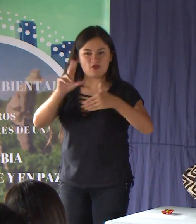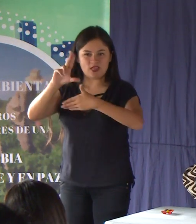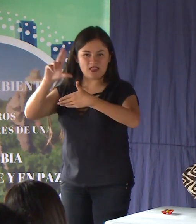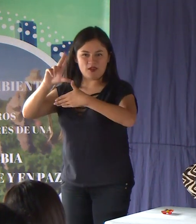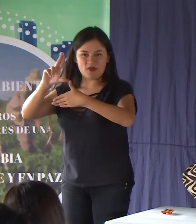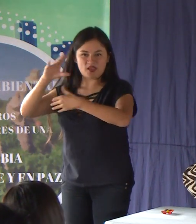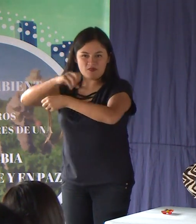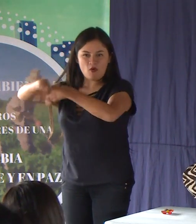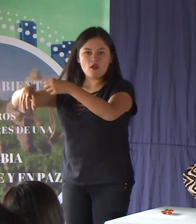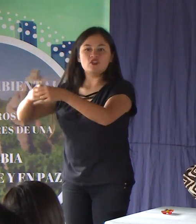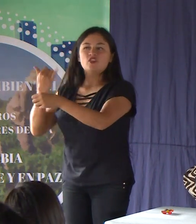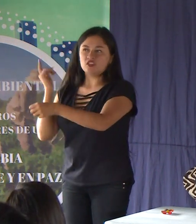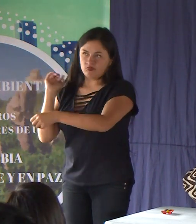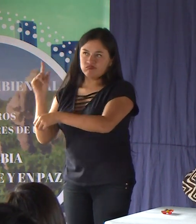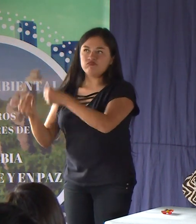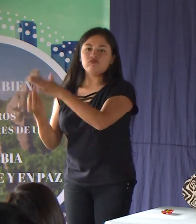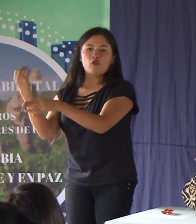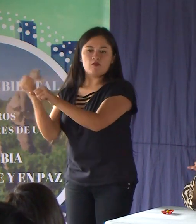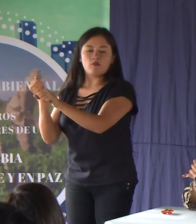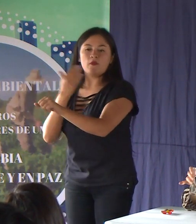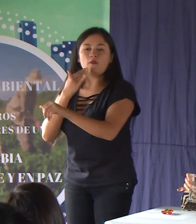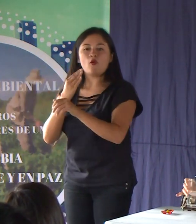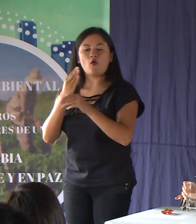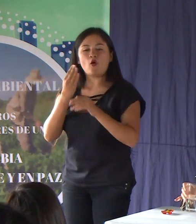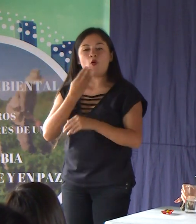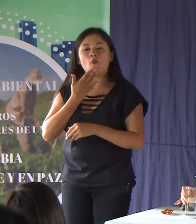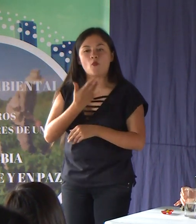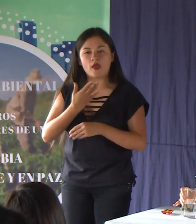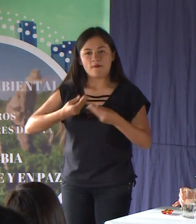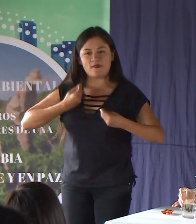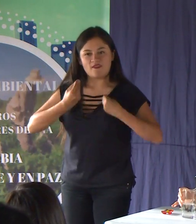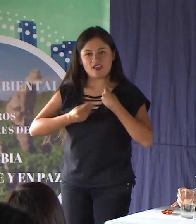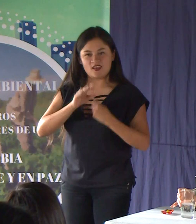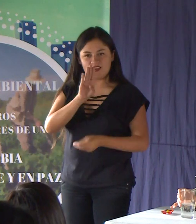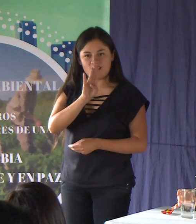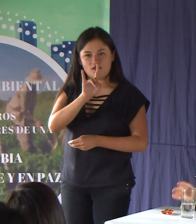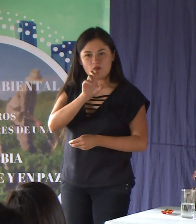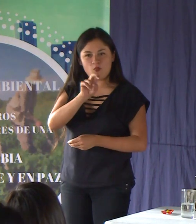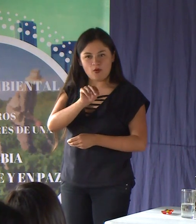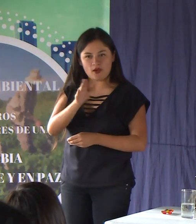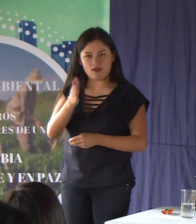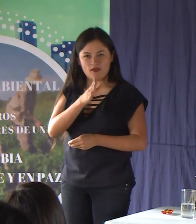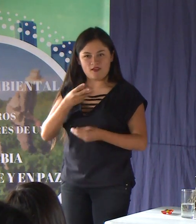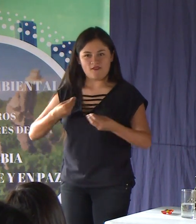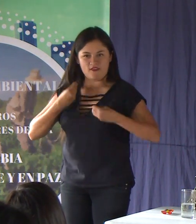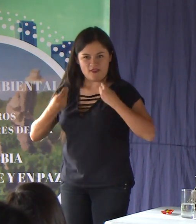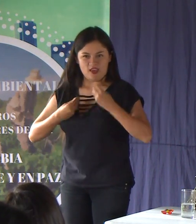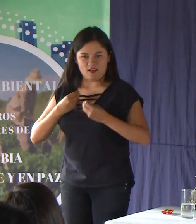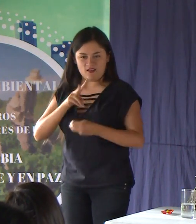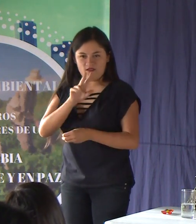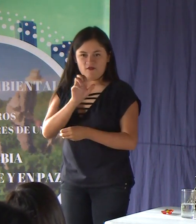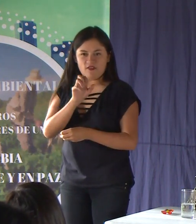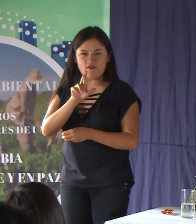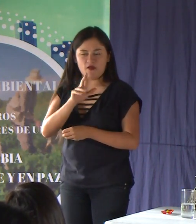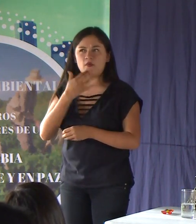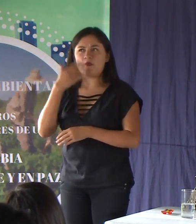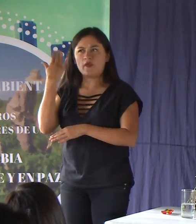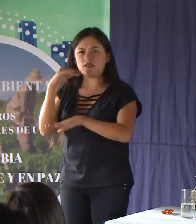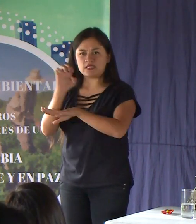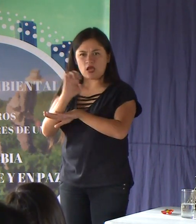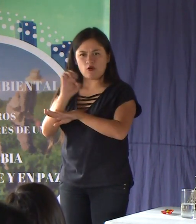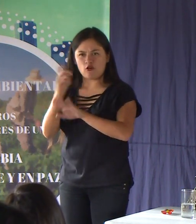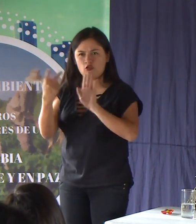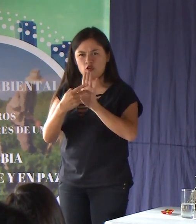latinoamericanas han venido construyendo alrededor del buen vivir. Ya sabemos que en Ecuador, alrededor del 2008, se